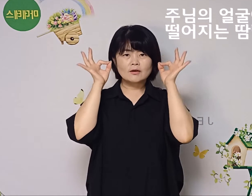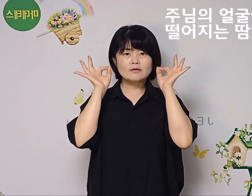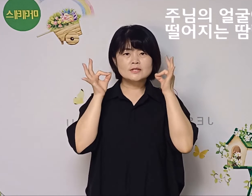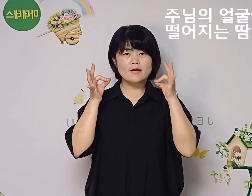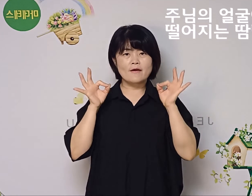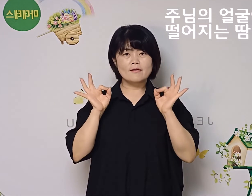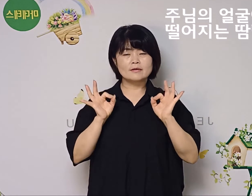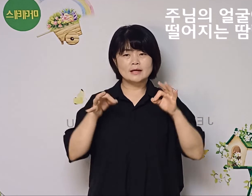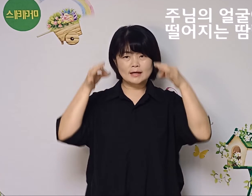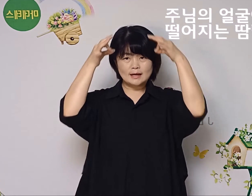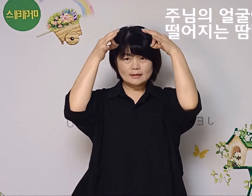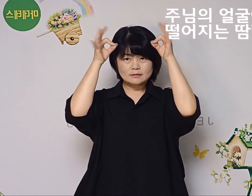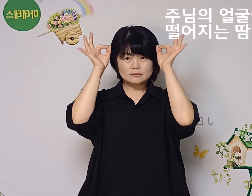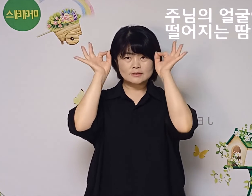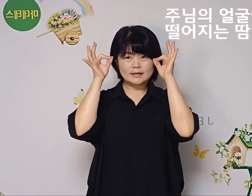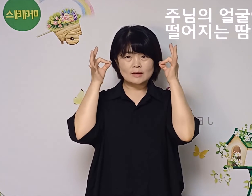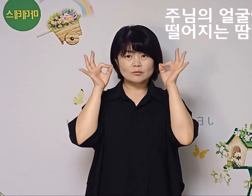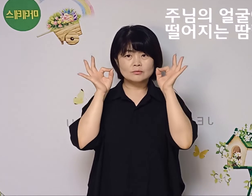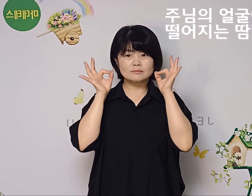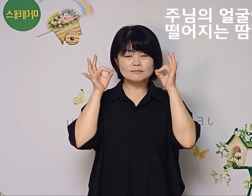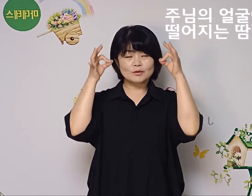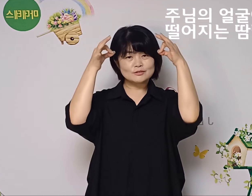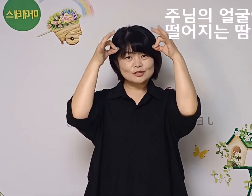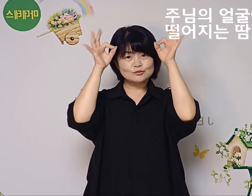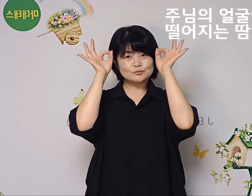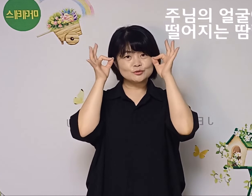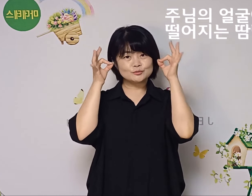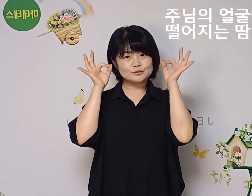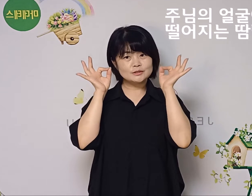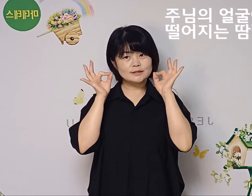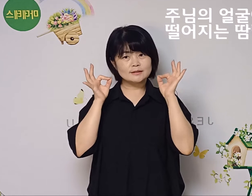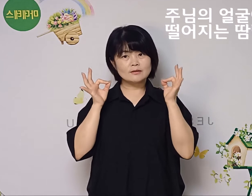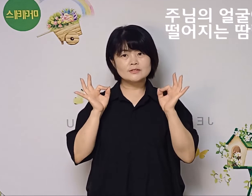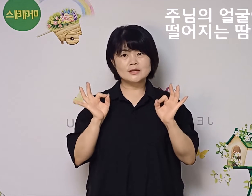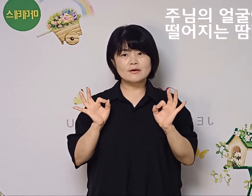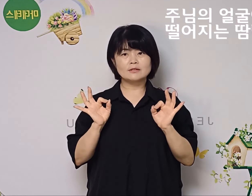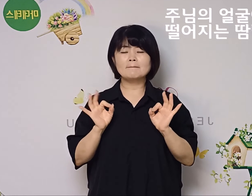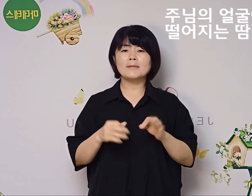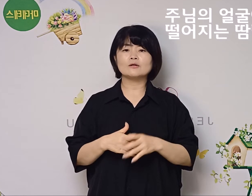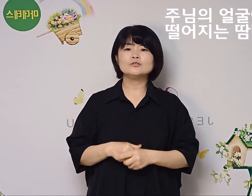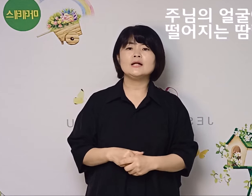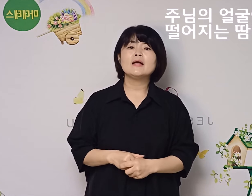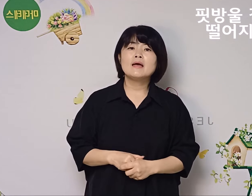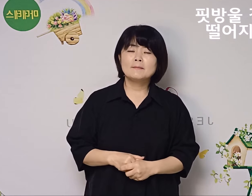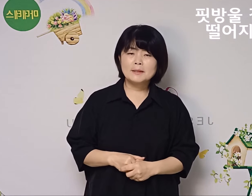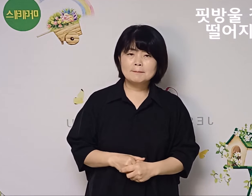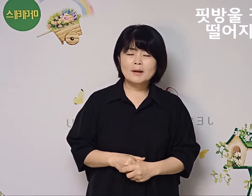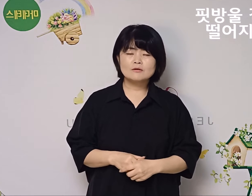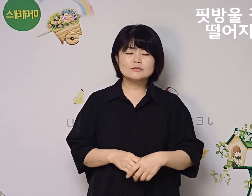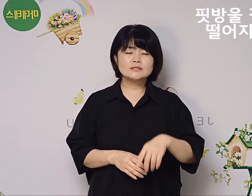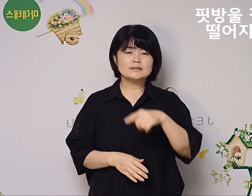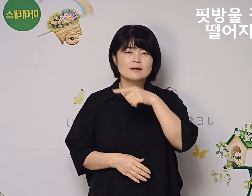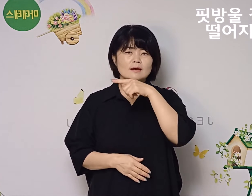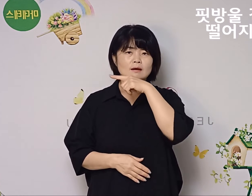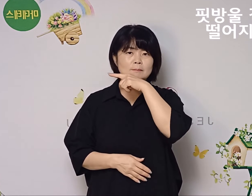떨어져요. 약간 뭐라 그러죠? 구불구불 이렇게 떨어져요. 땀방울. 핏방울은